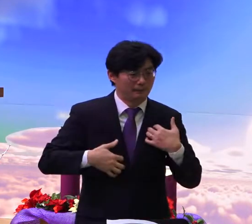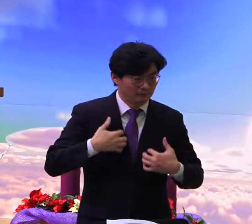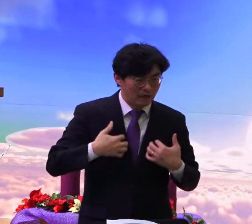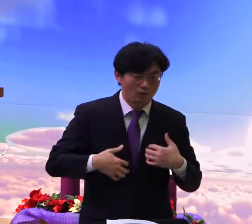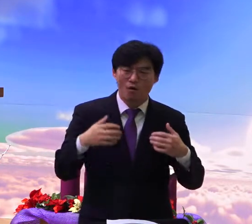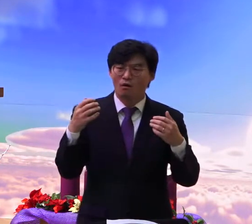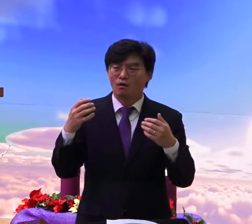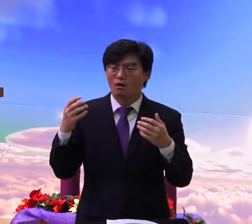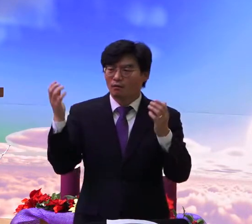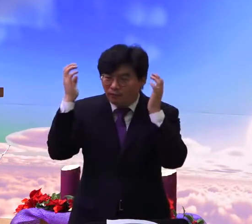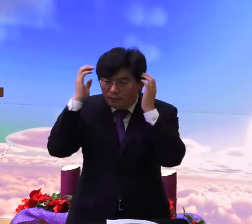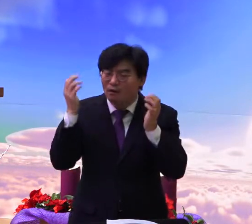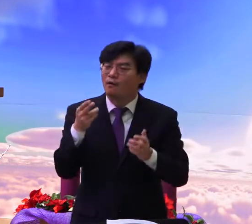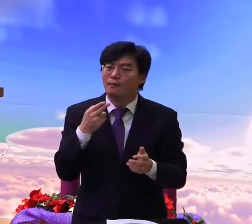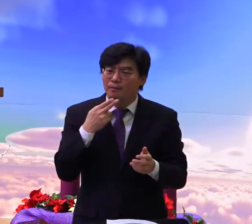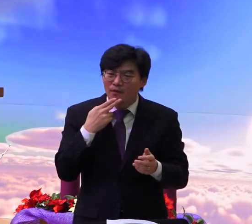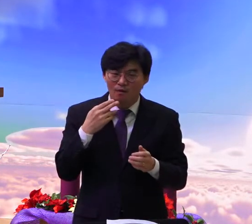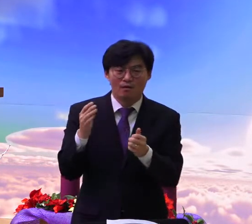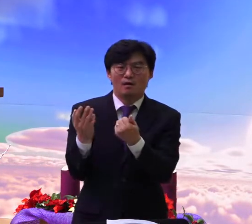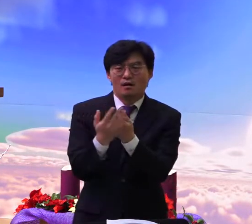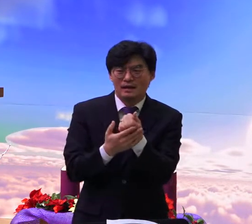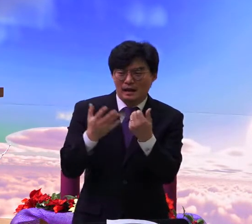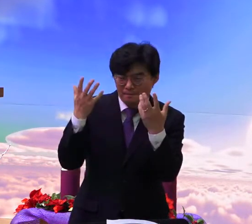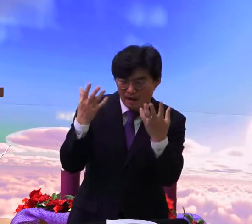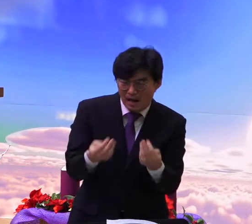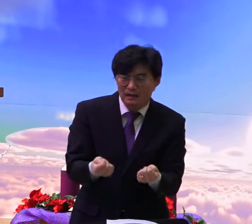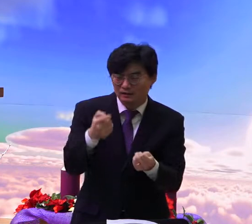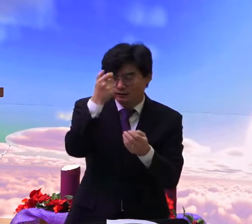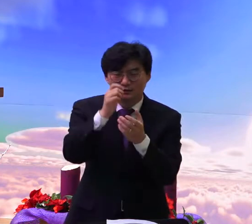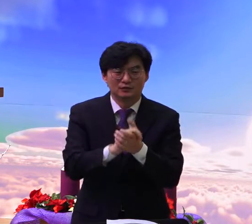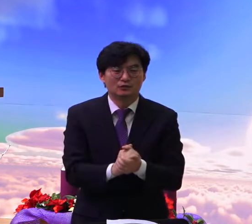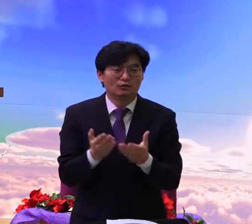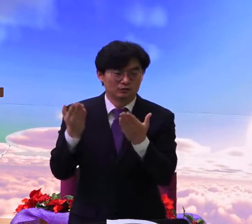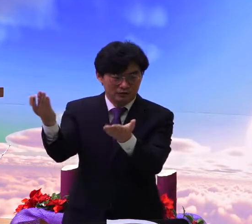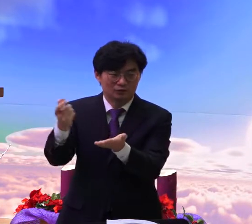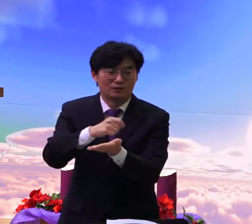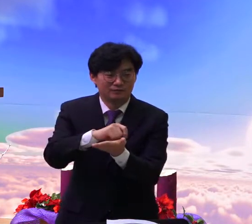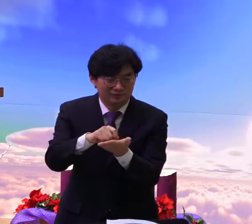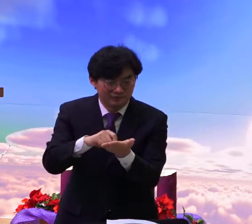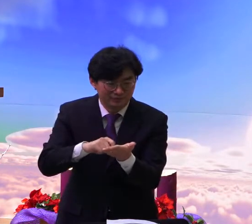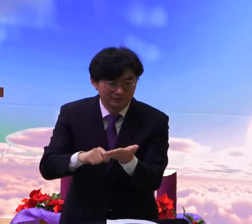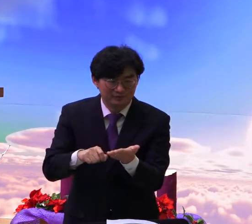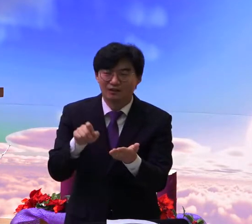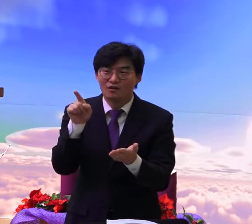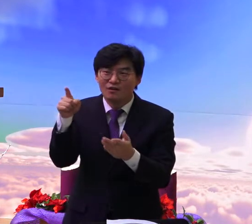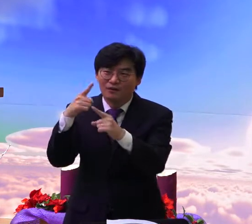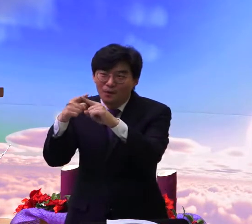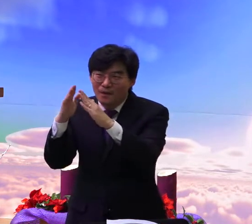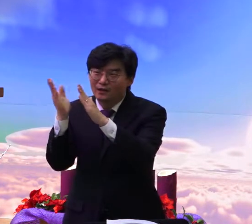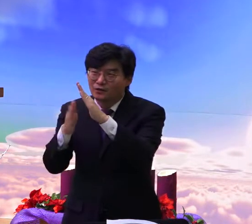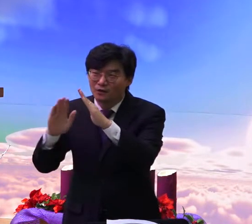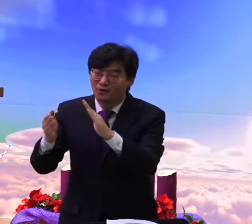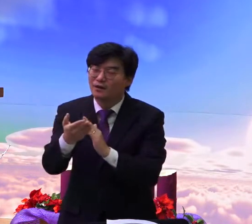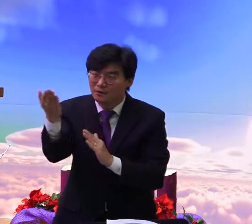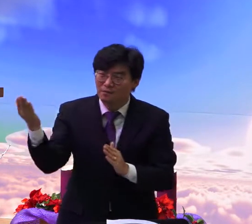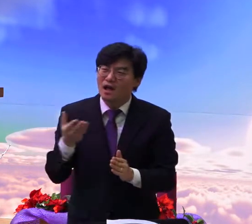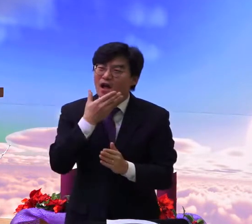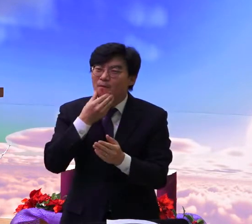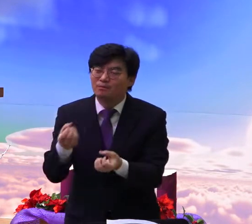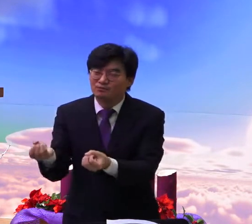가득하기를 그렇게 기원하고 있고, 그리고 그 교회 성도들을 위해서 정말로 간절하게 기도했고, 또 그가